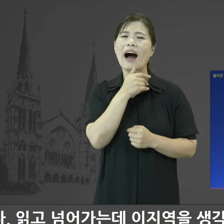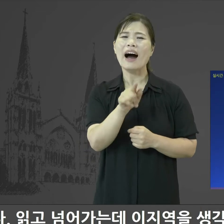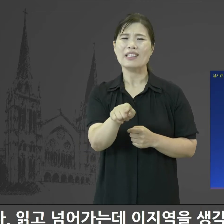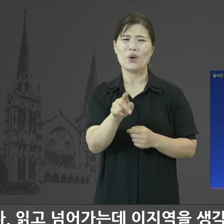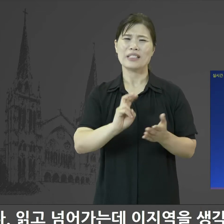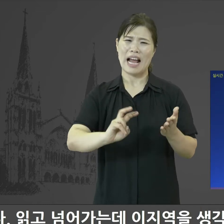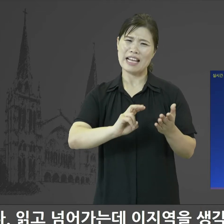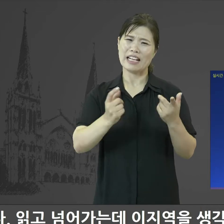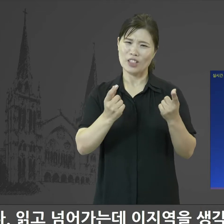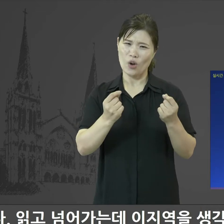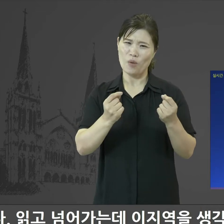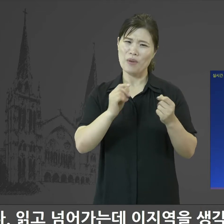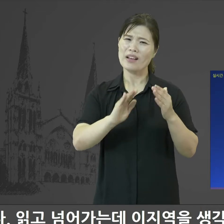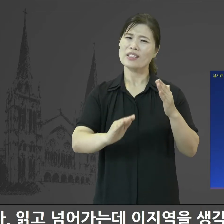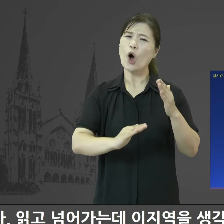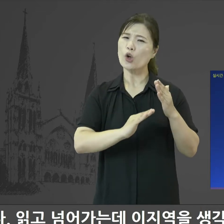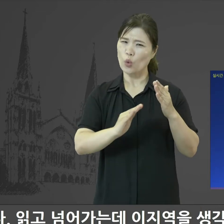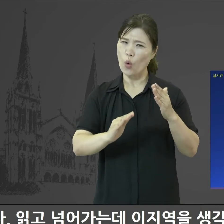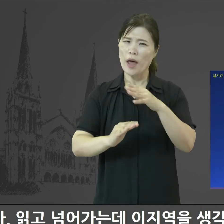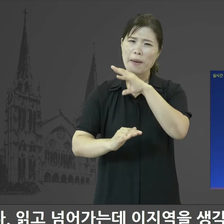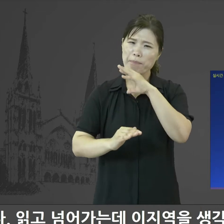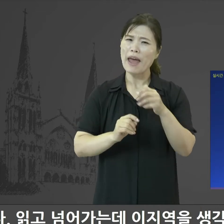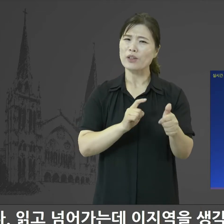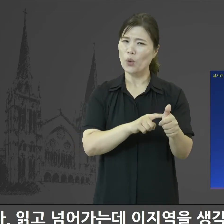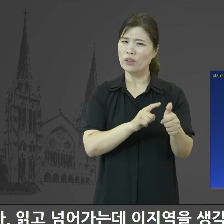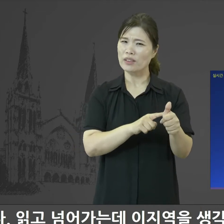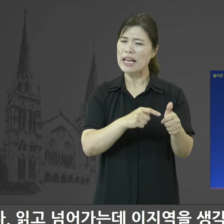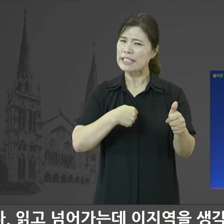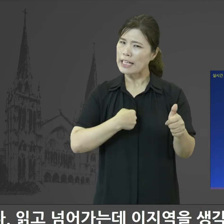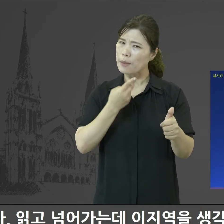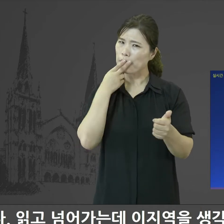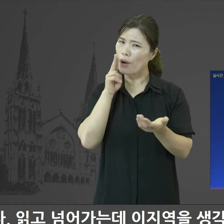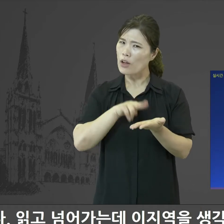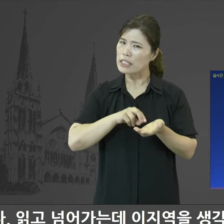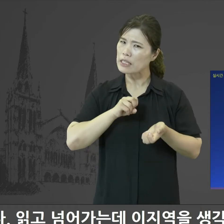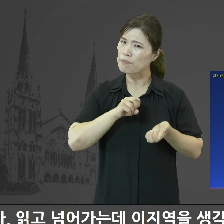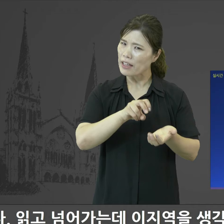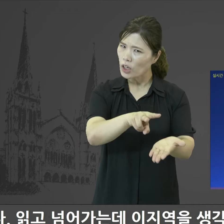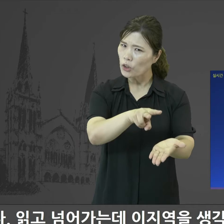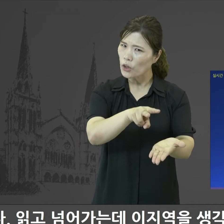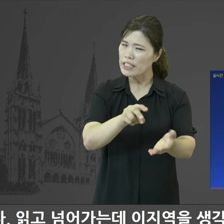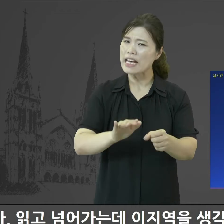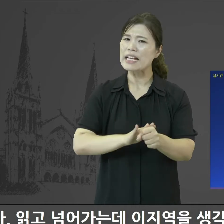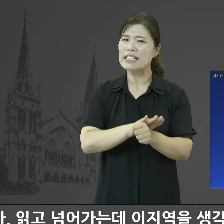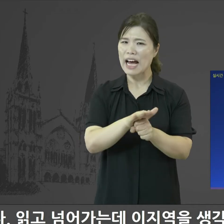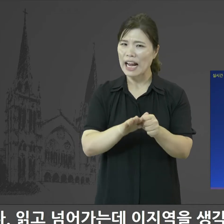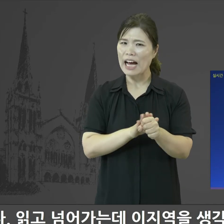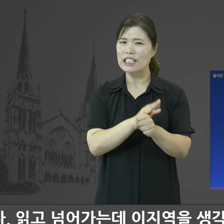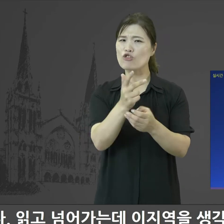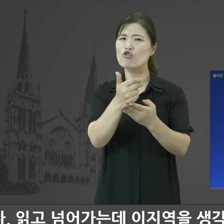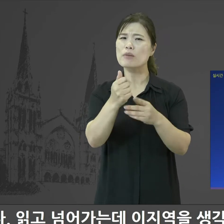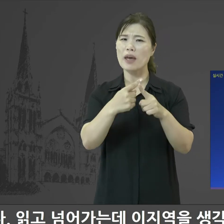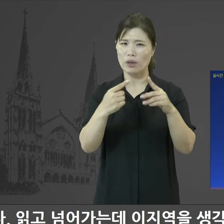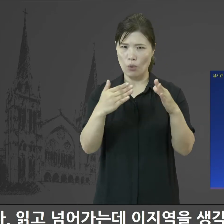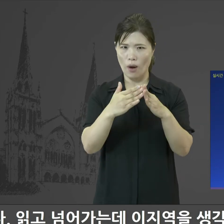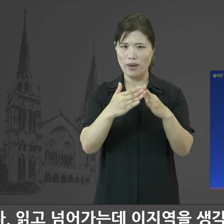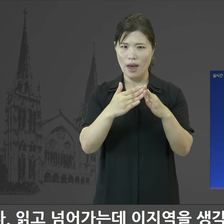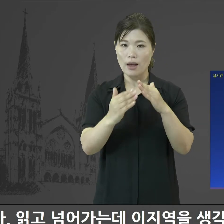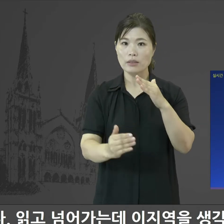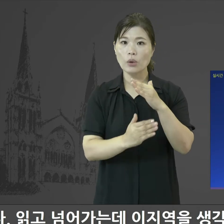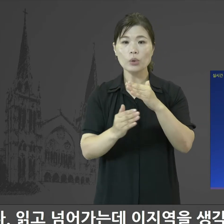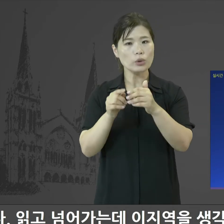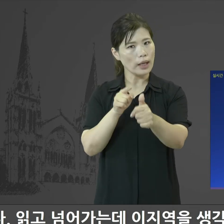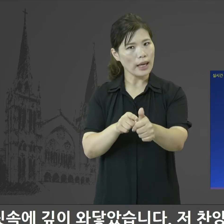같은 성도, 아마 베드로 사도는 자신이 서신을 보내는 이 사랑하는 주의 교회의 성도들에게